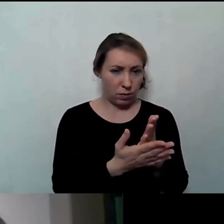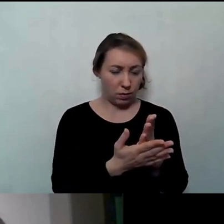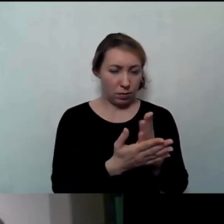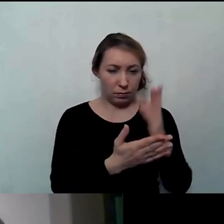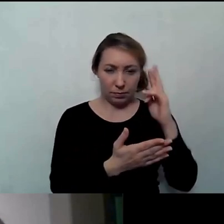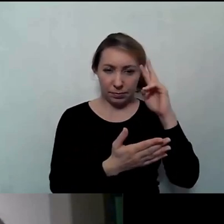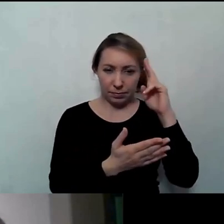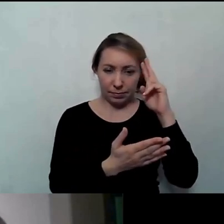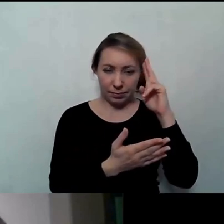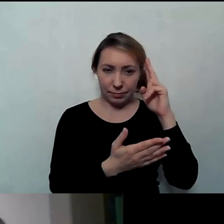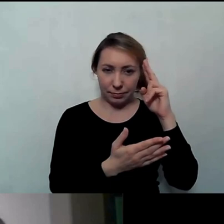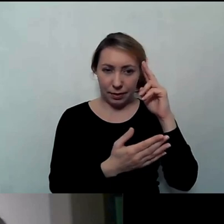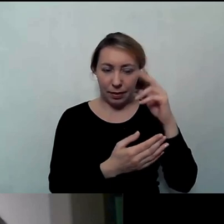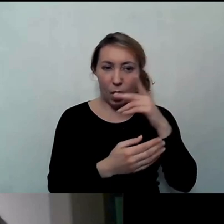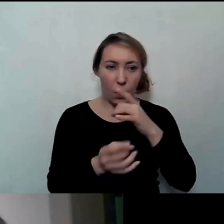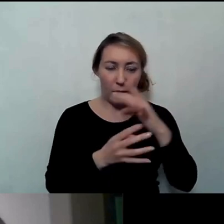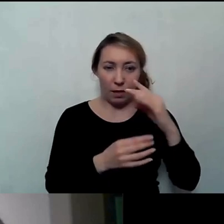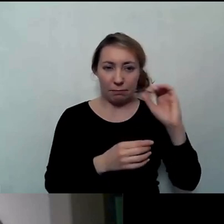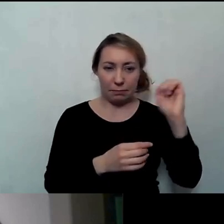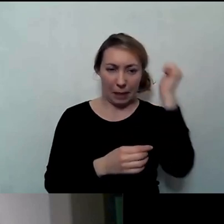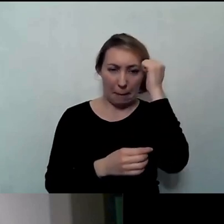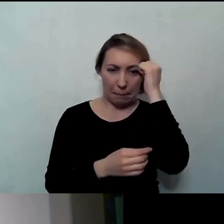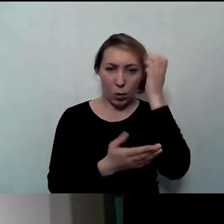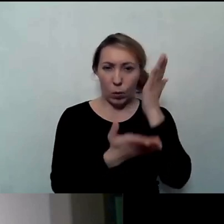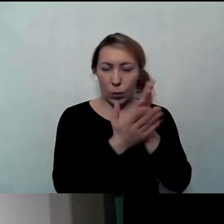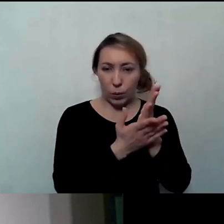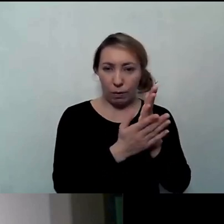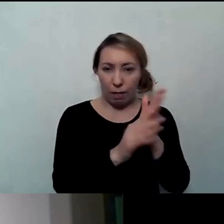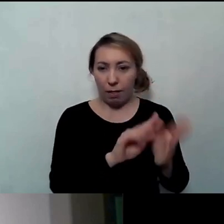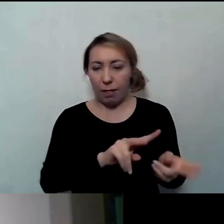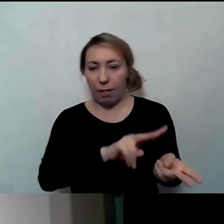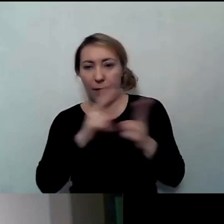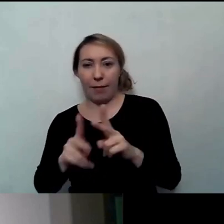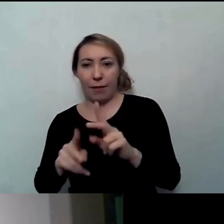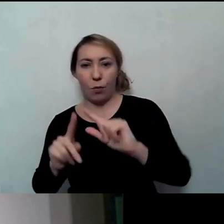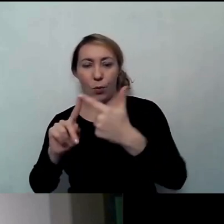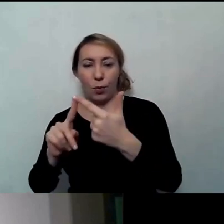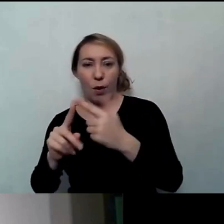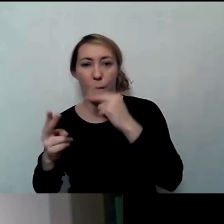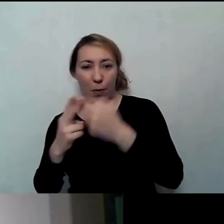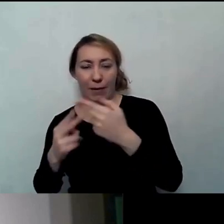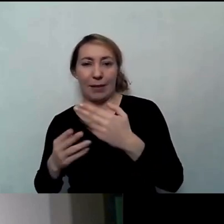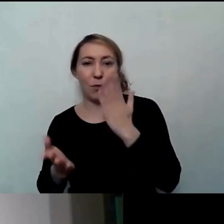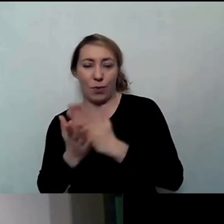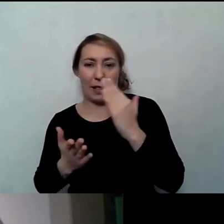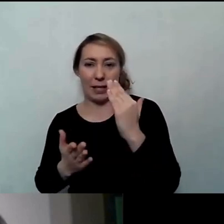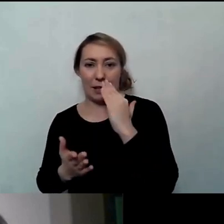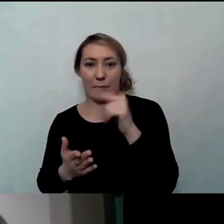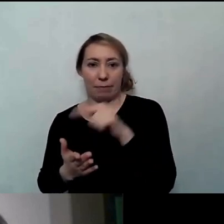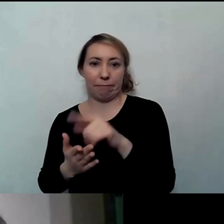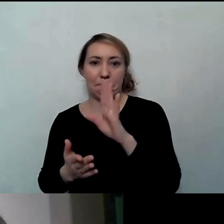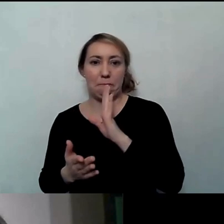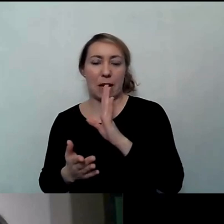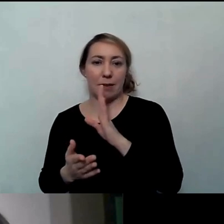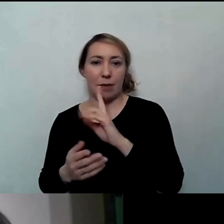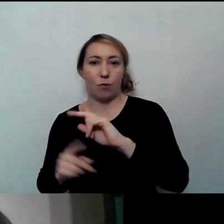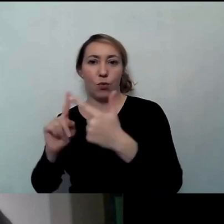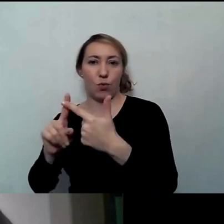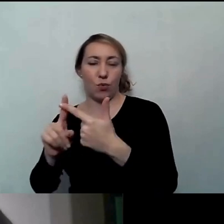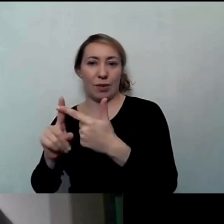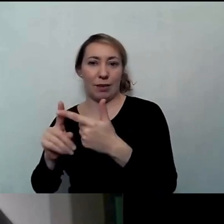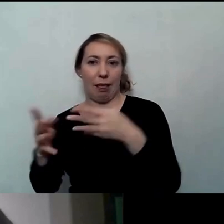taką mimowolną naukę, zapamiętanie, odnieść to później, odpowiedź znać i przenieść tę odpowiedź na test z